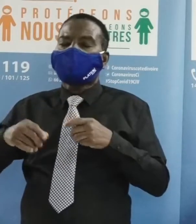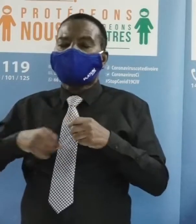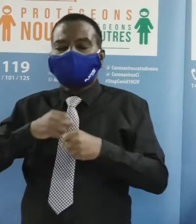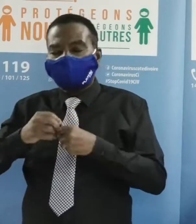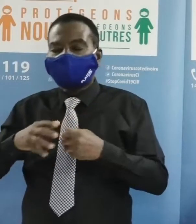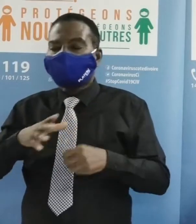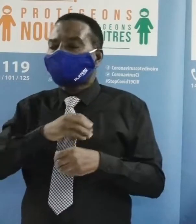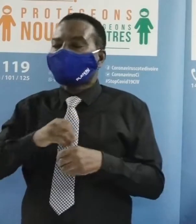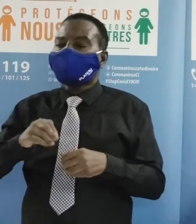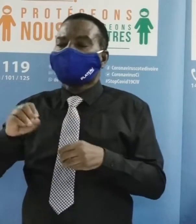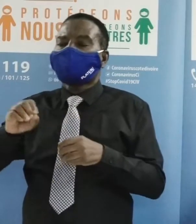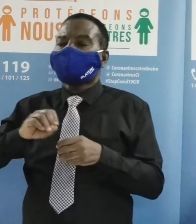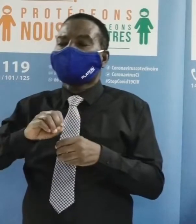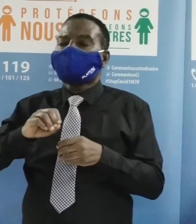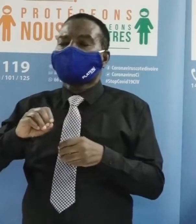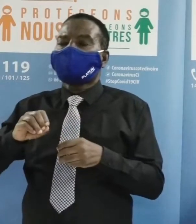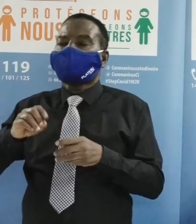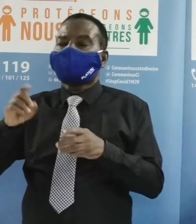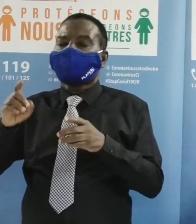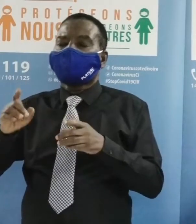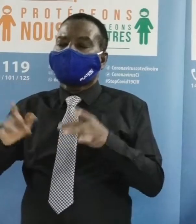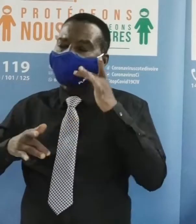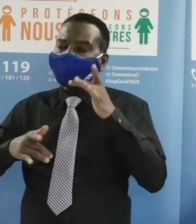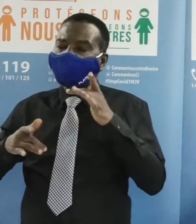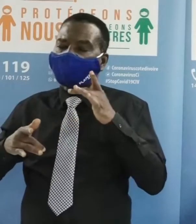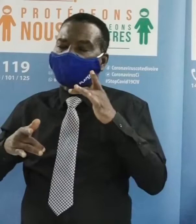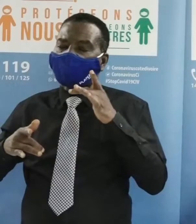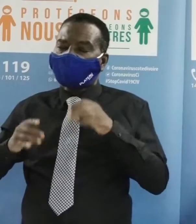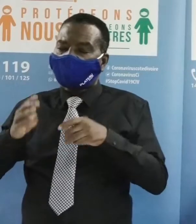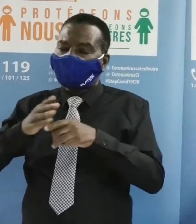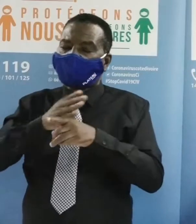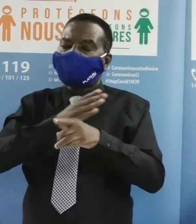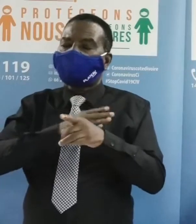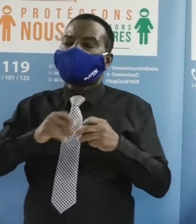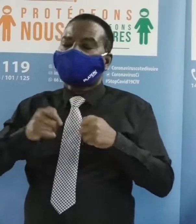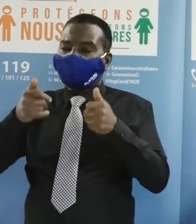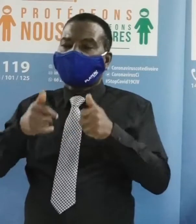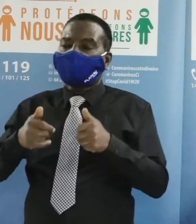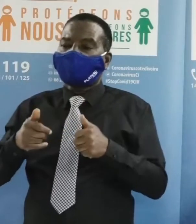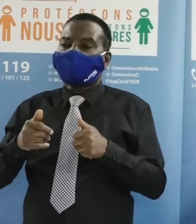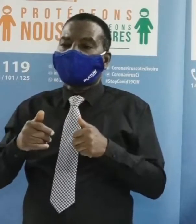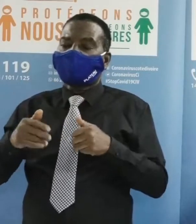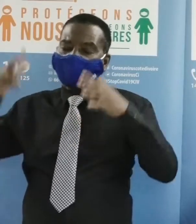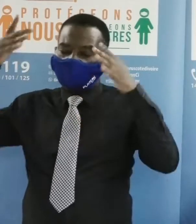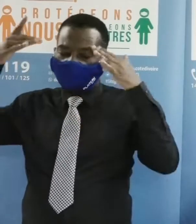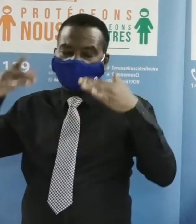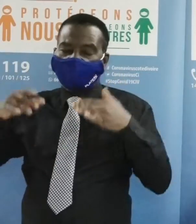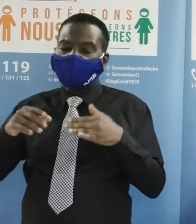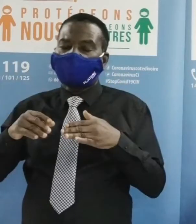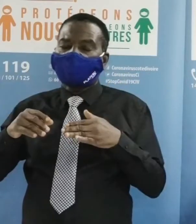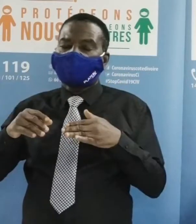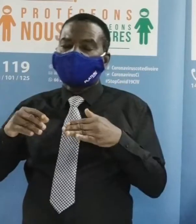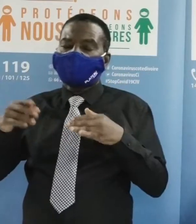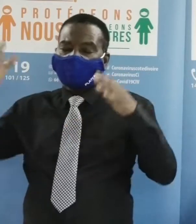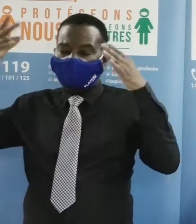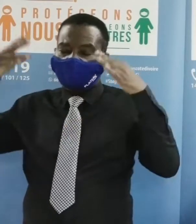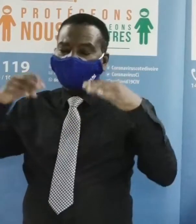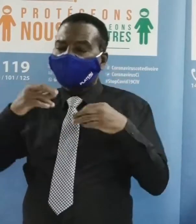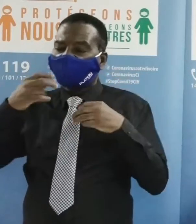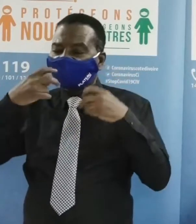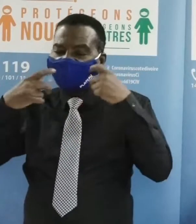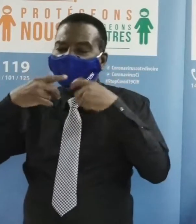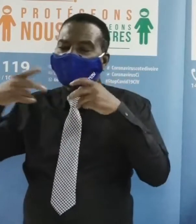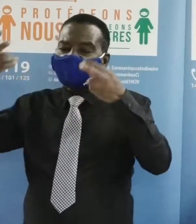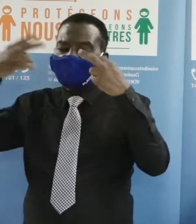sur ce terrain là la maladie évolue plus rapidement néamoins de manière indirecte la plus c'est parce que la pluie pendant la pluie à des rhumes